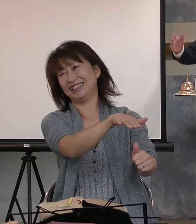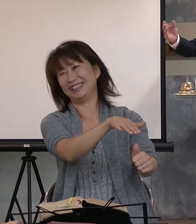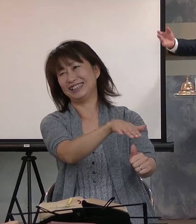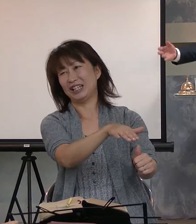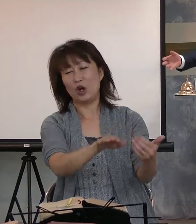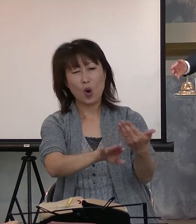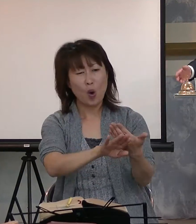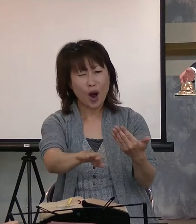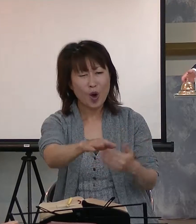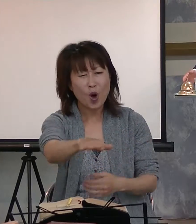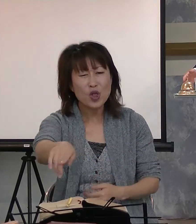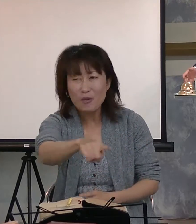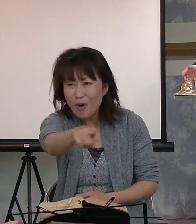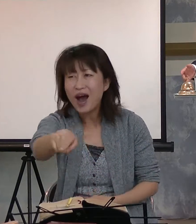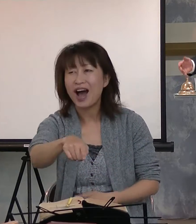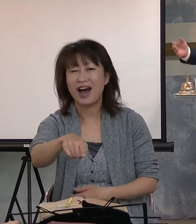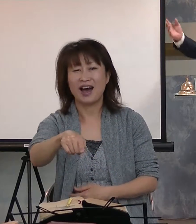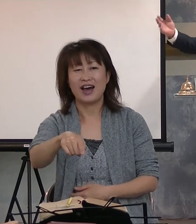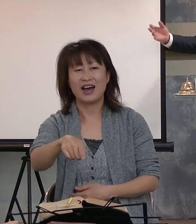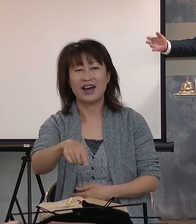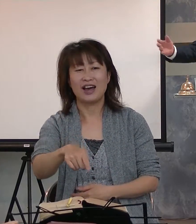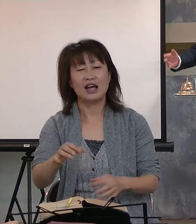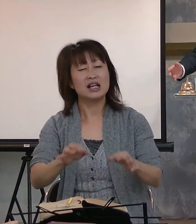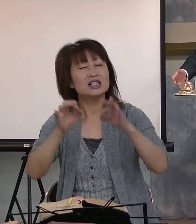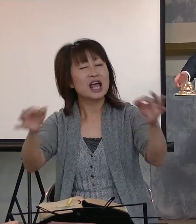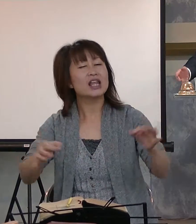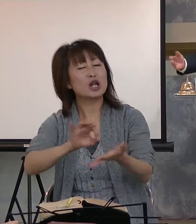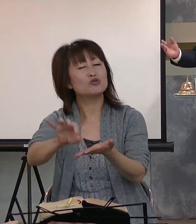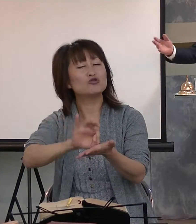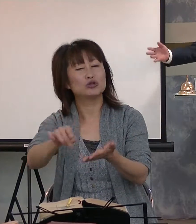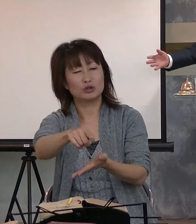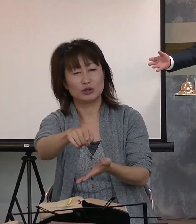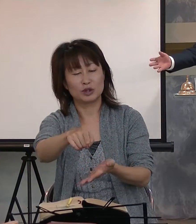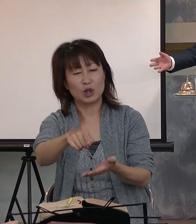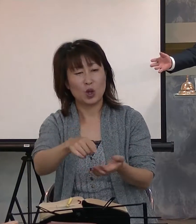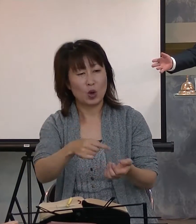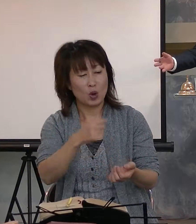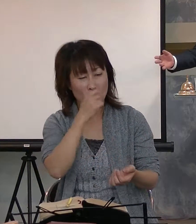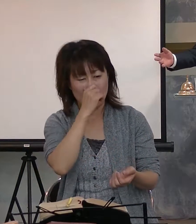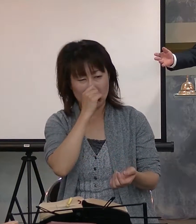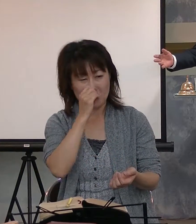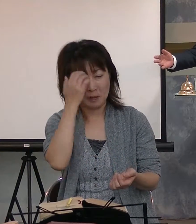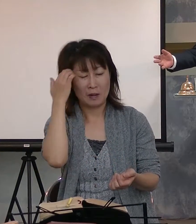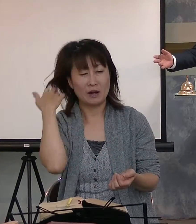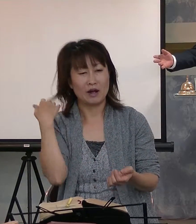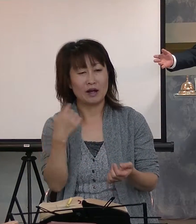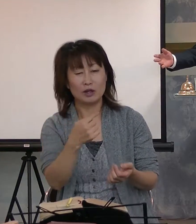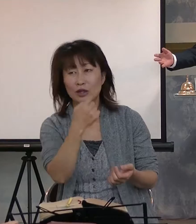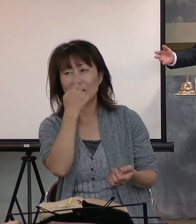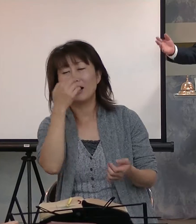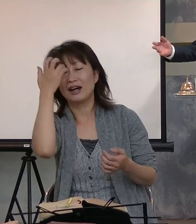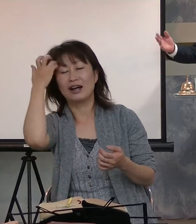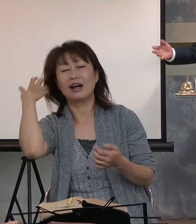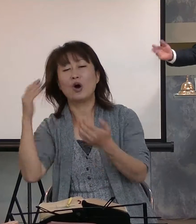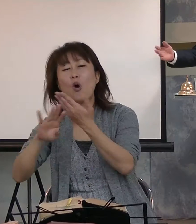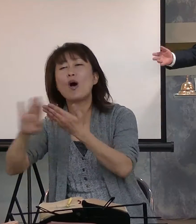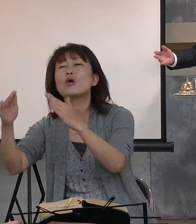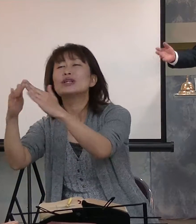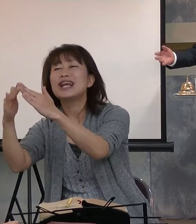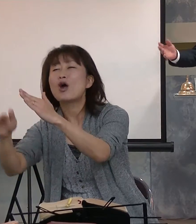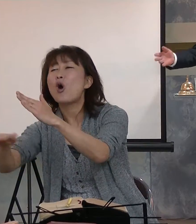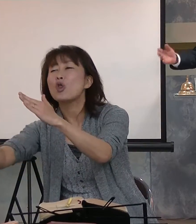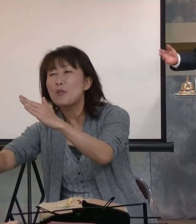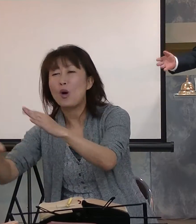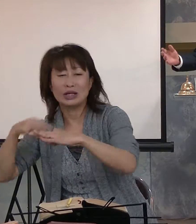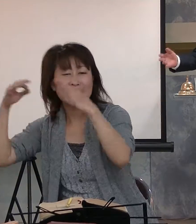他の子供たちは贅沢してるのに、うちの子供たちと貧しくしても、その中で